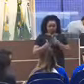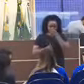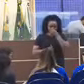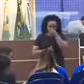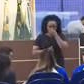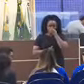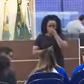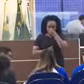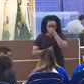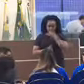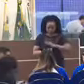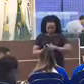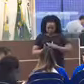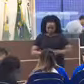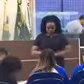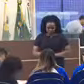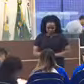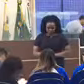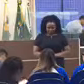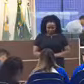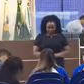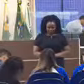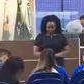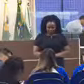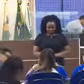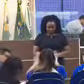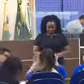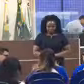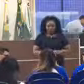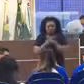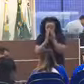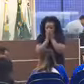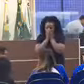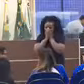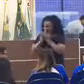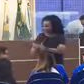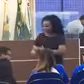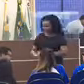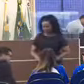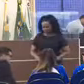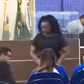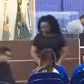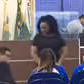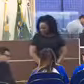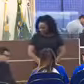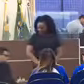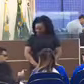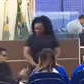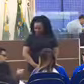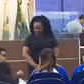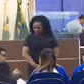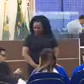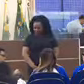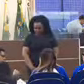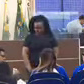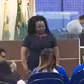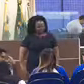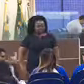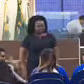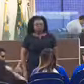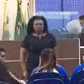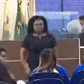tarde. Boa tarde, Semi. Boa tarde, amigos que nos acompanham pelo nosso Paraná. Agradeço o elogio, suas palavras e também enalteço o